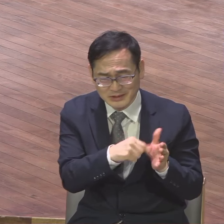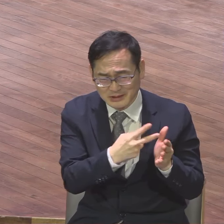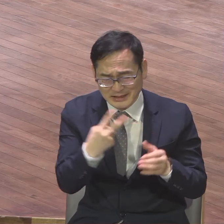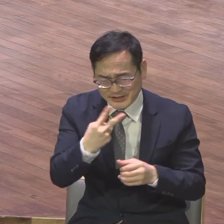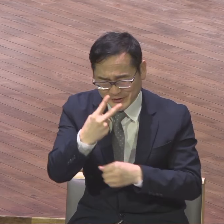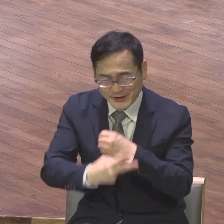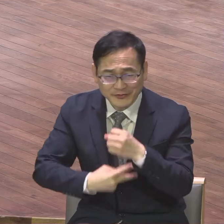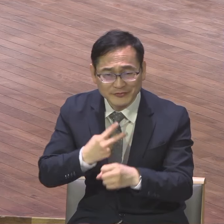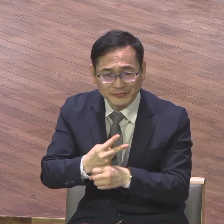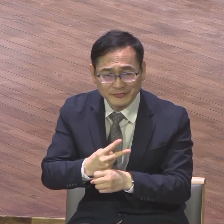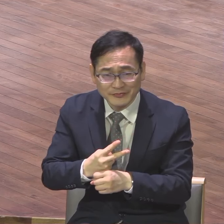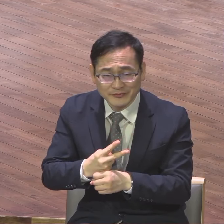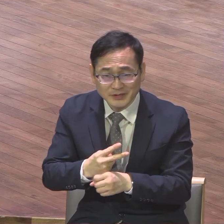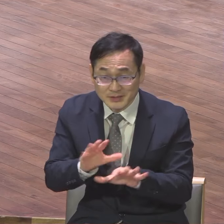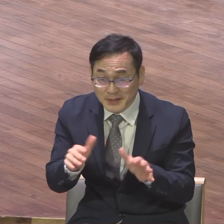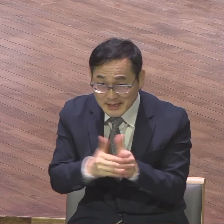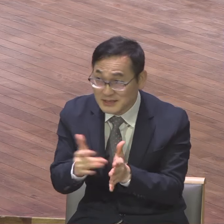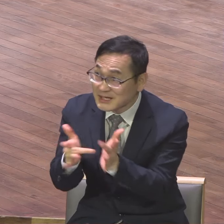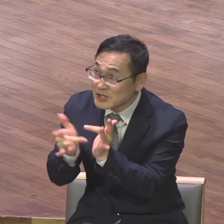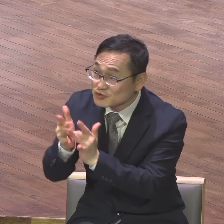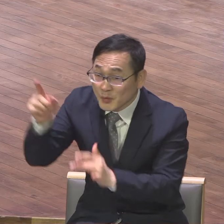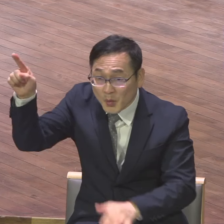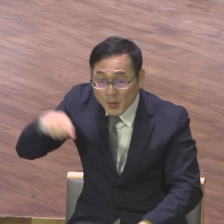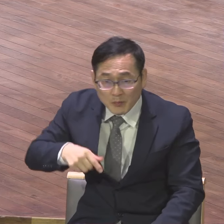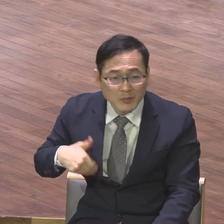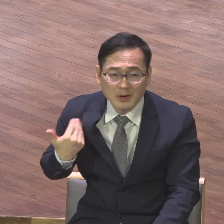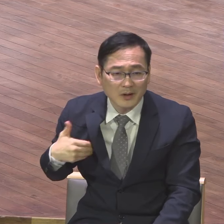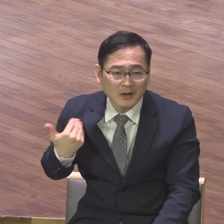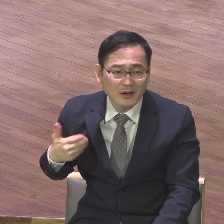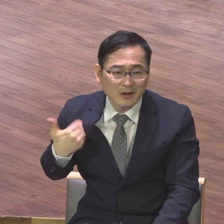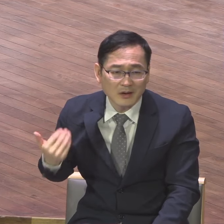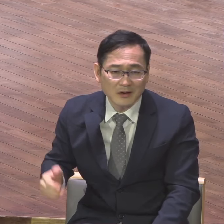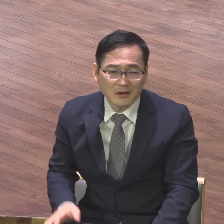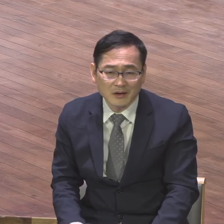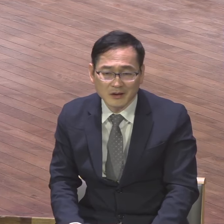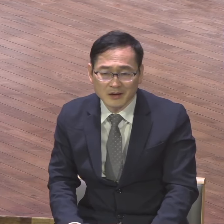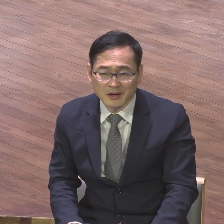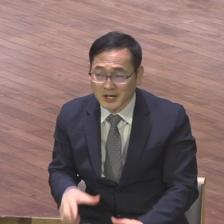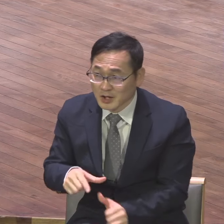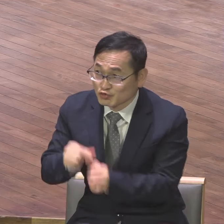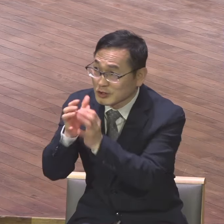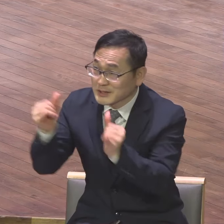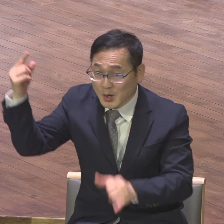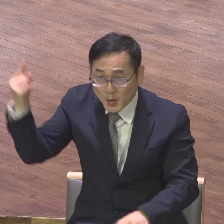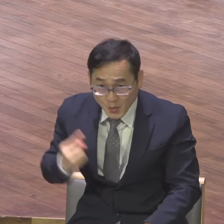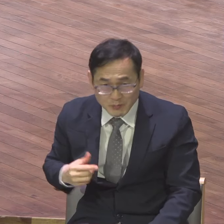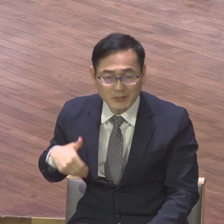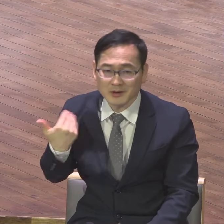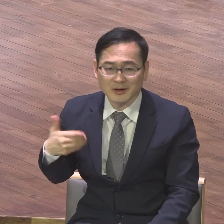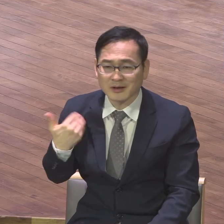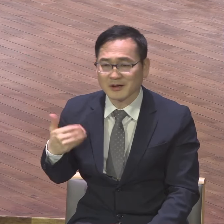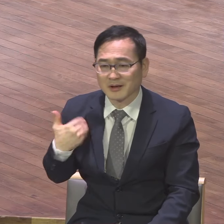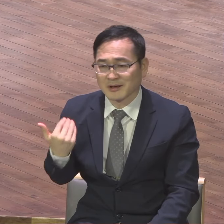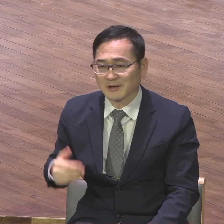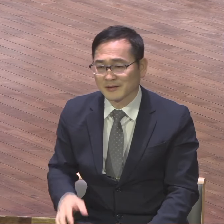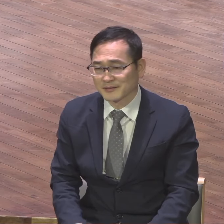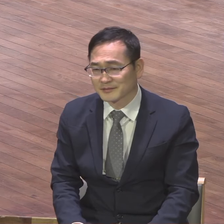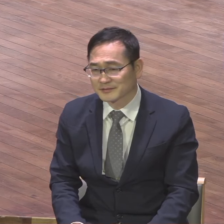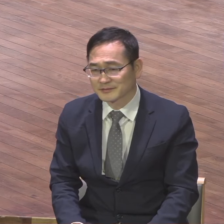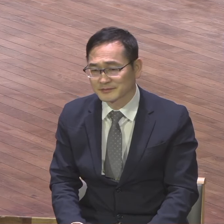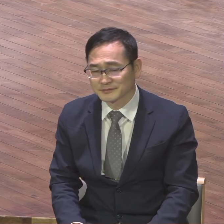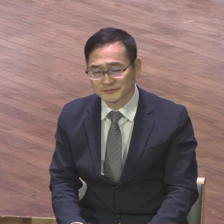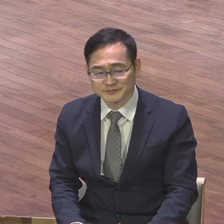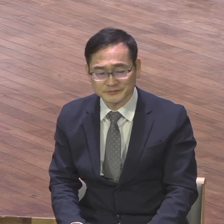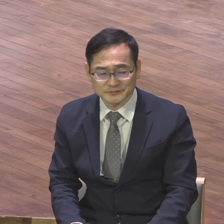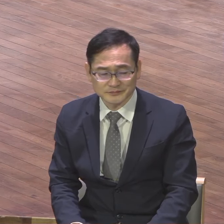복음의 핵심을 깨닫지 못하고 놓치고 지금도 피튀기로